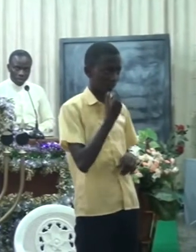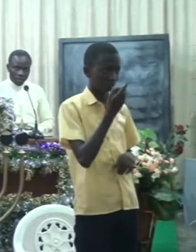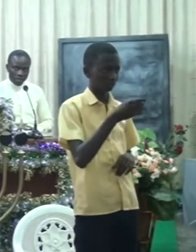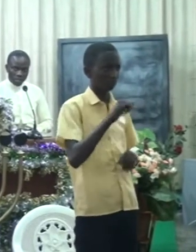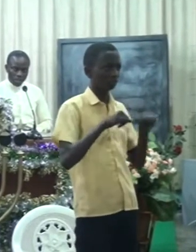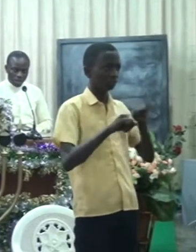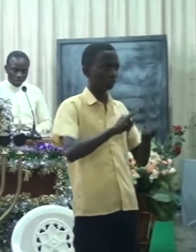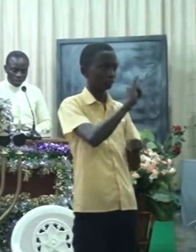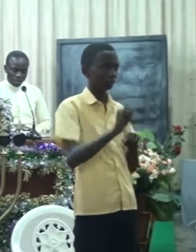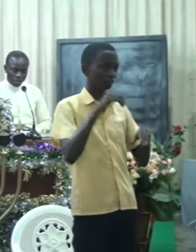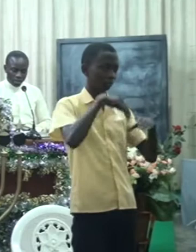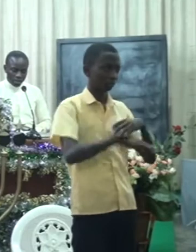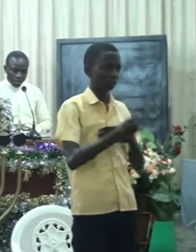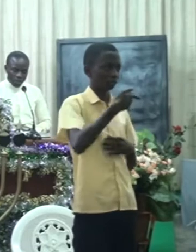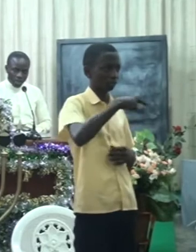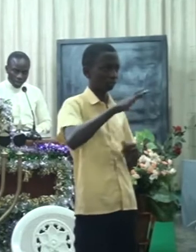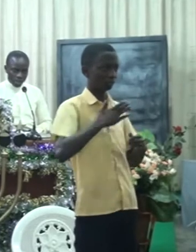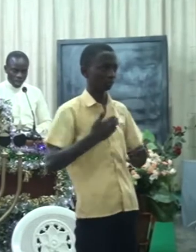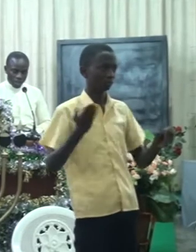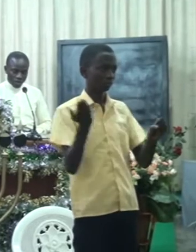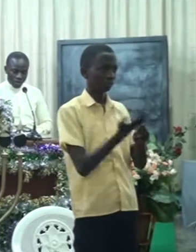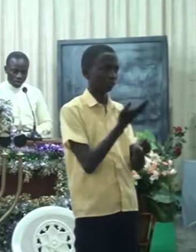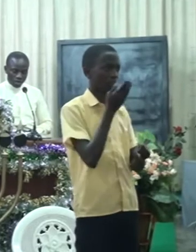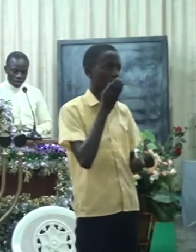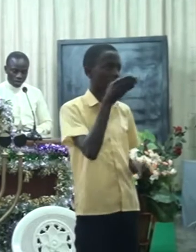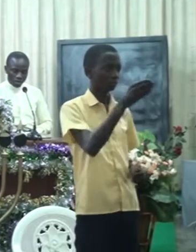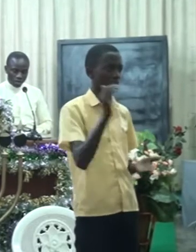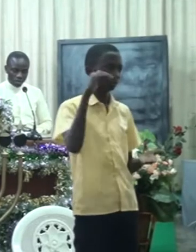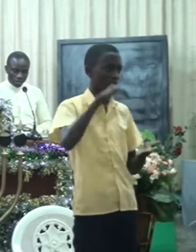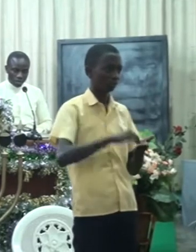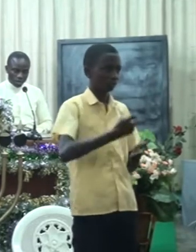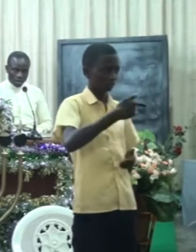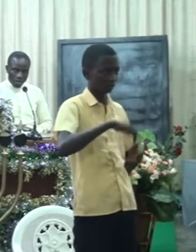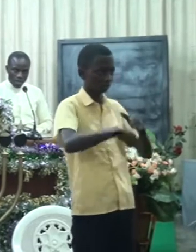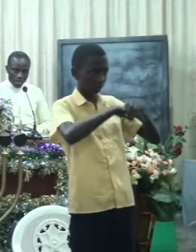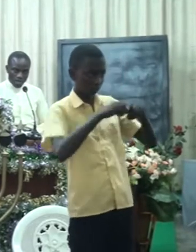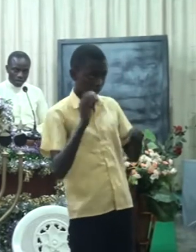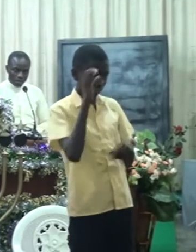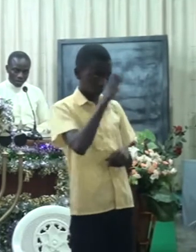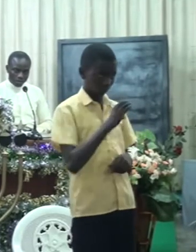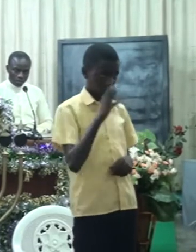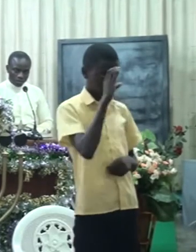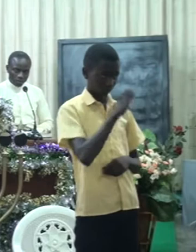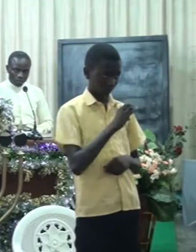mniingia. Il va dire si j'entre. Atanifukuza tena. Il va me chasser encore une fois. Anaenda kutafuta